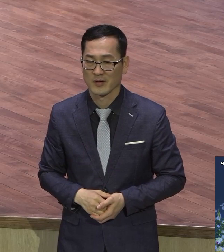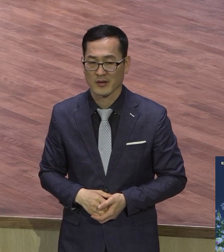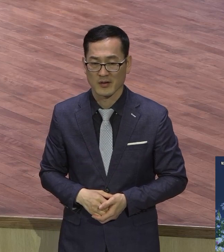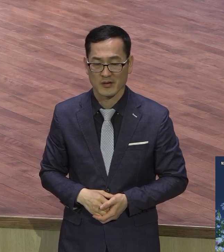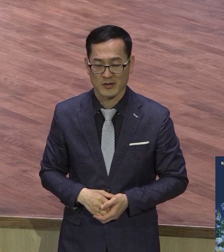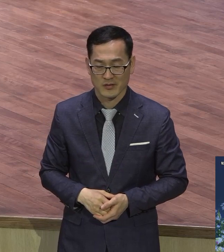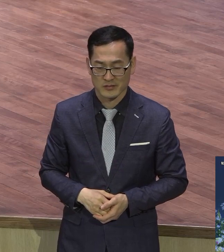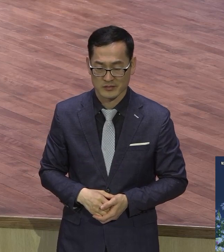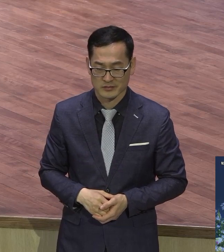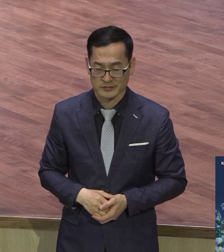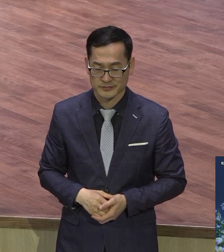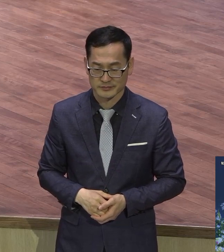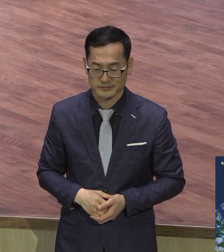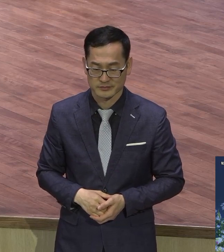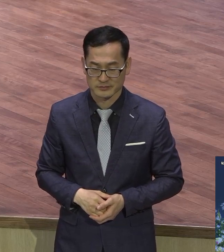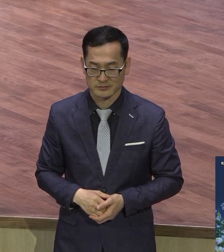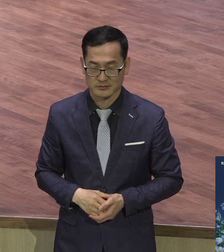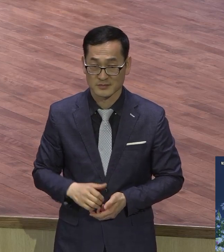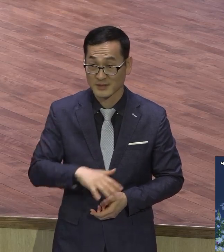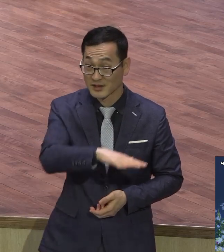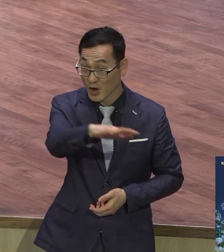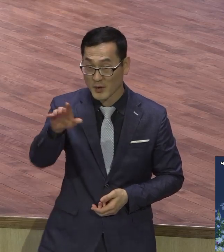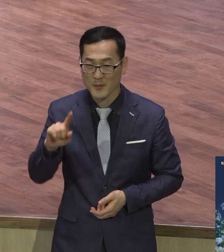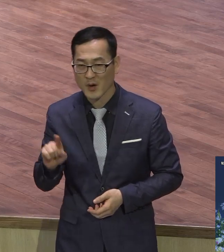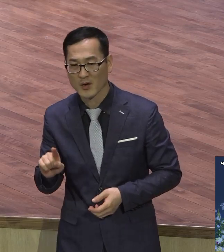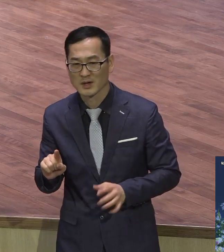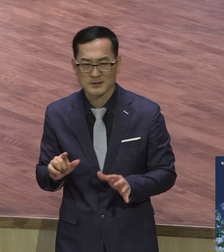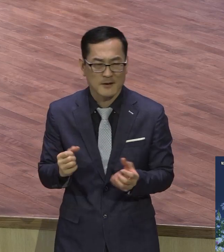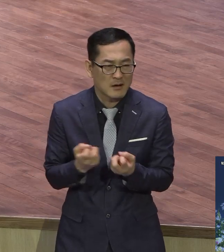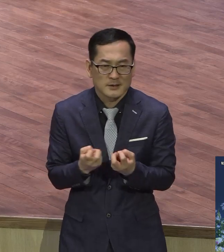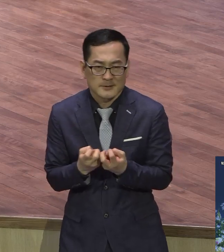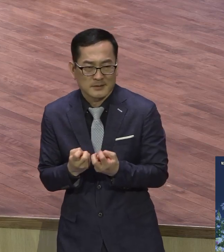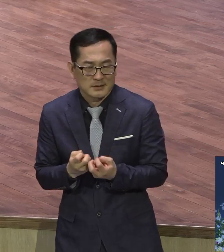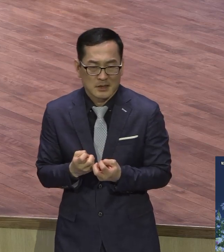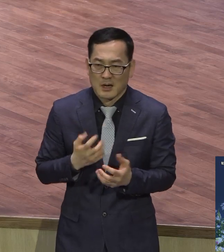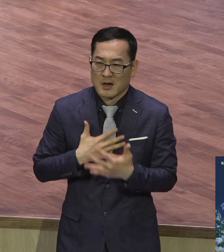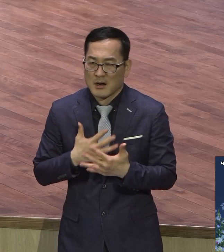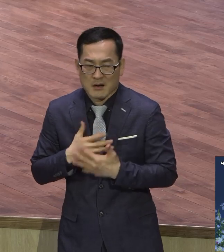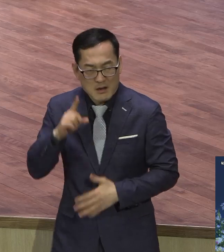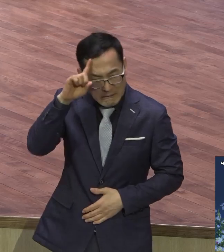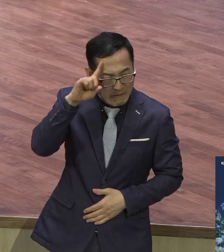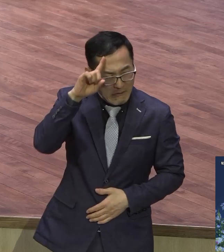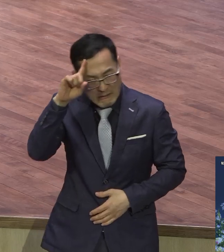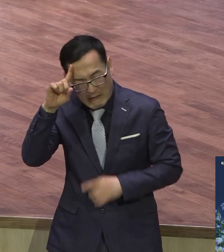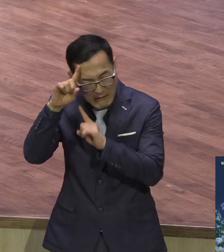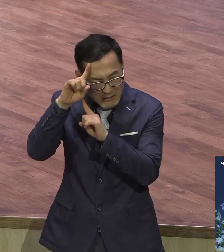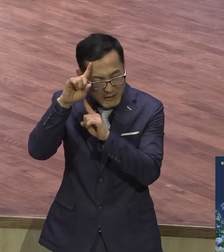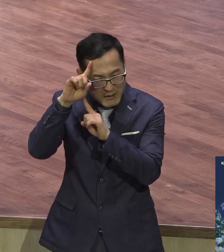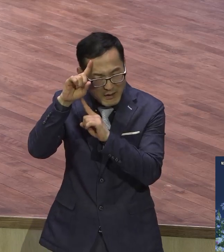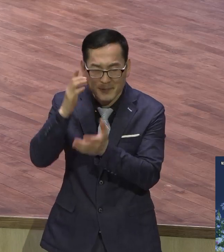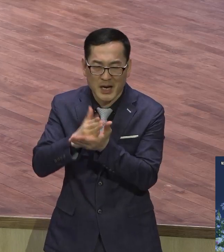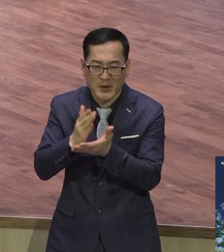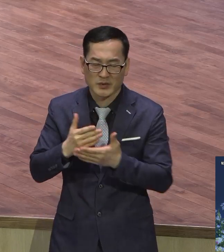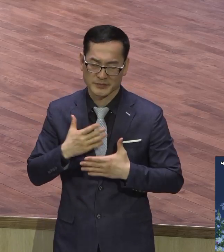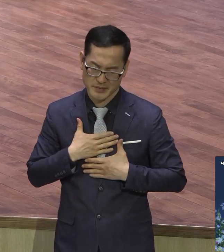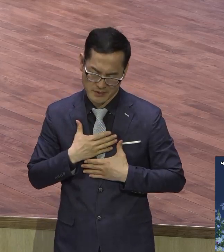그리고 우리 영교생도들 힘을 빼시기 바랍니다. 지금 긴장의 힘을 빼세요. 여러분이 어렸을 때